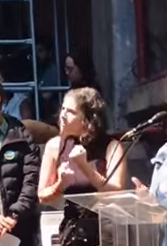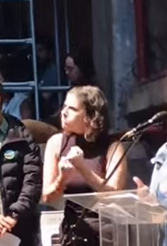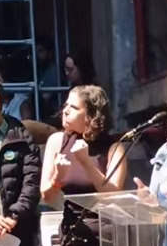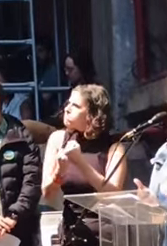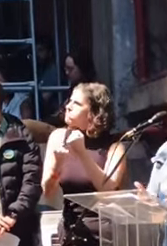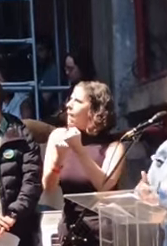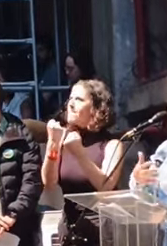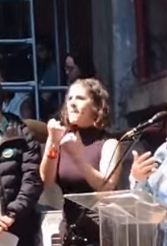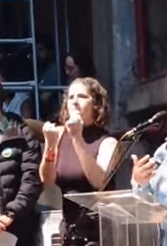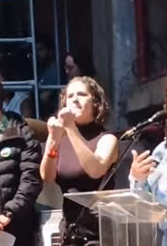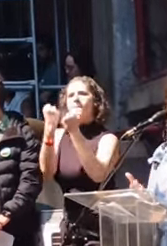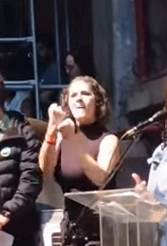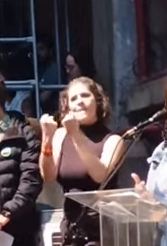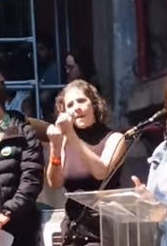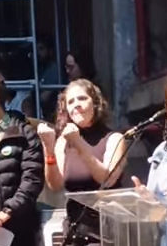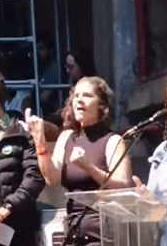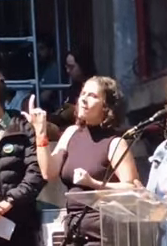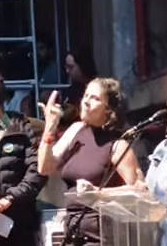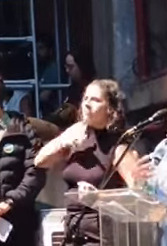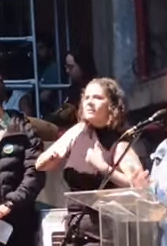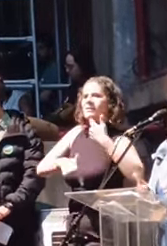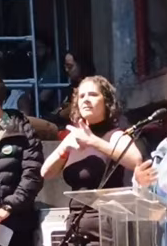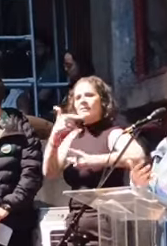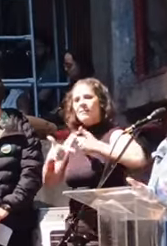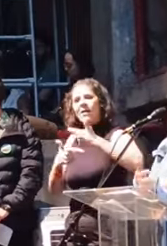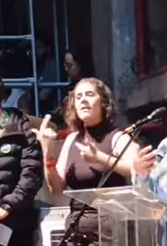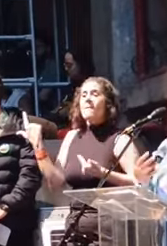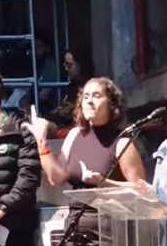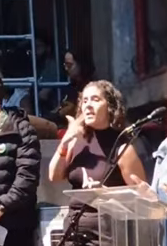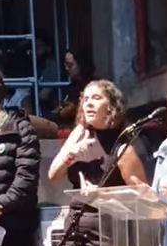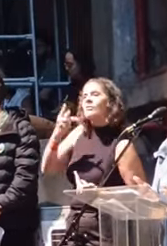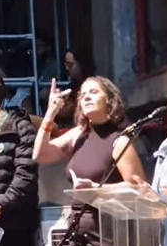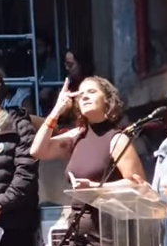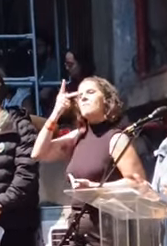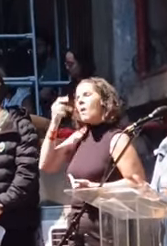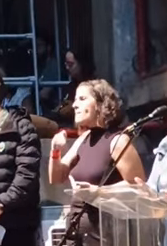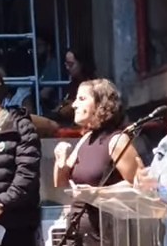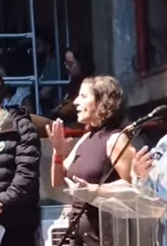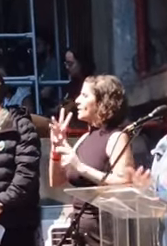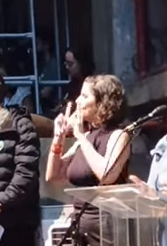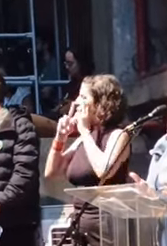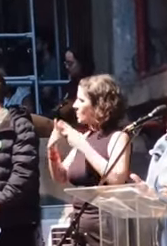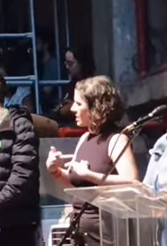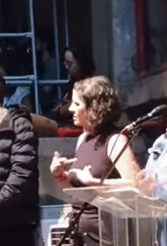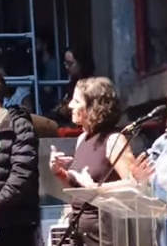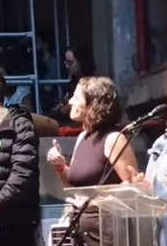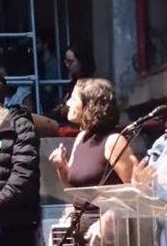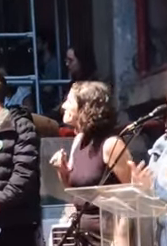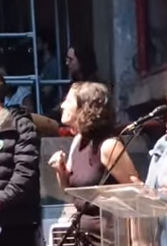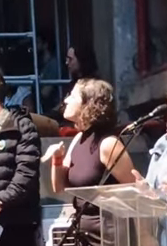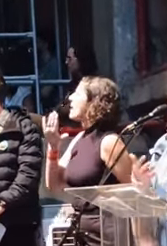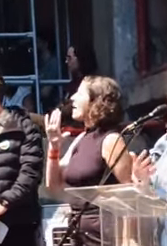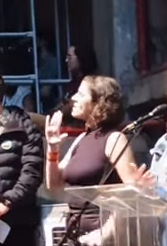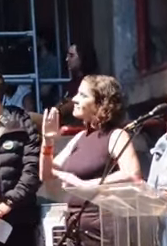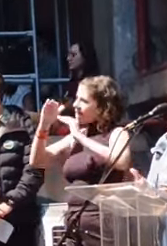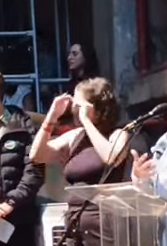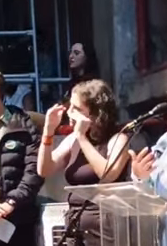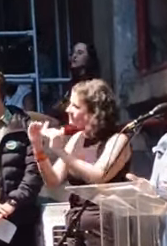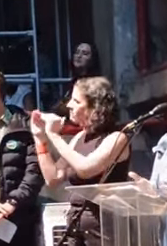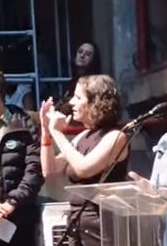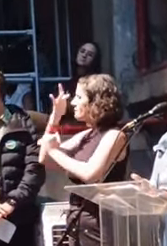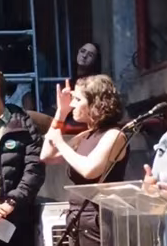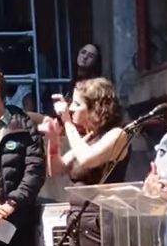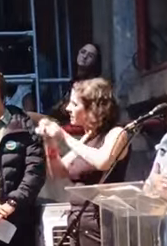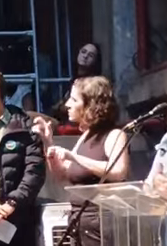gente vai colaborar, que a gente vai trabalhar para fazer uma São Paulo mais humana, mais humana e que respeita os trabalhadores